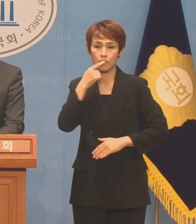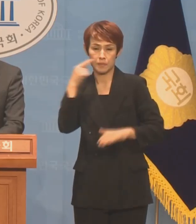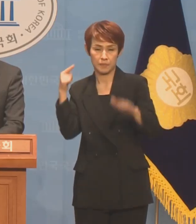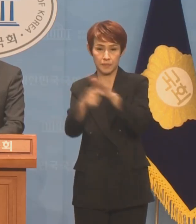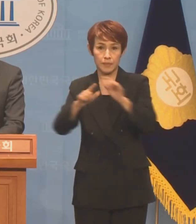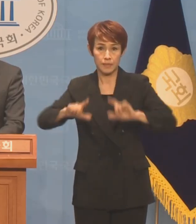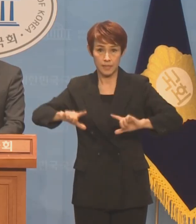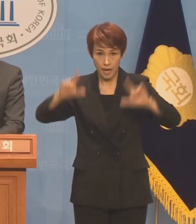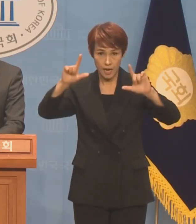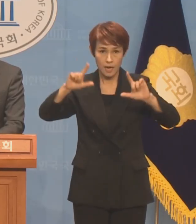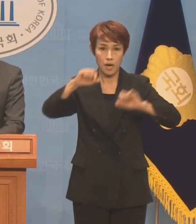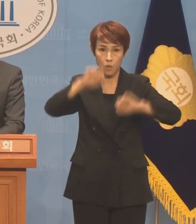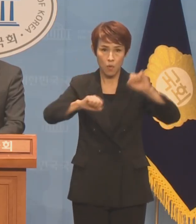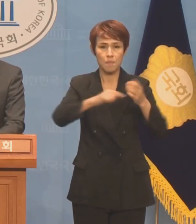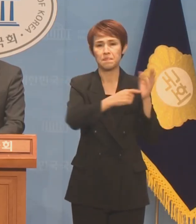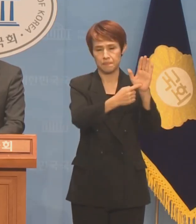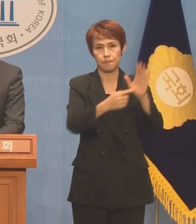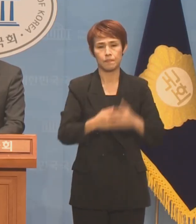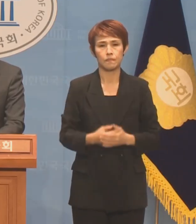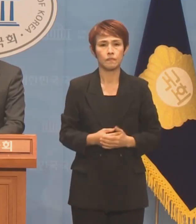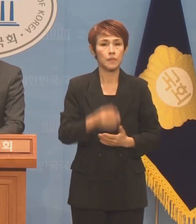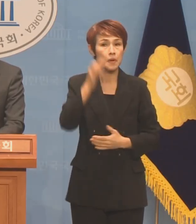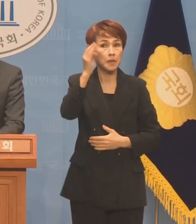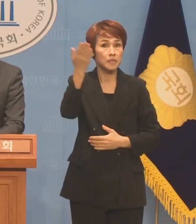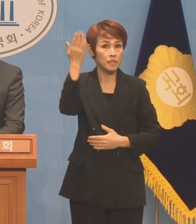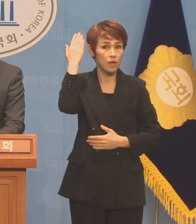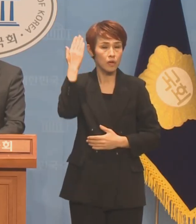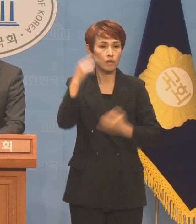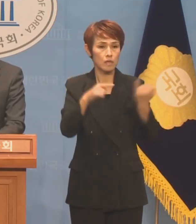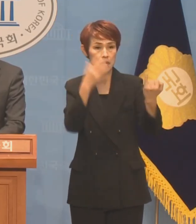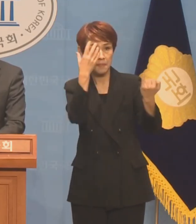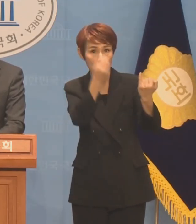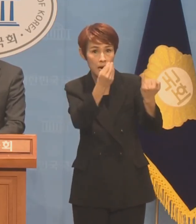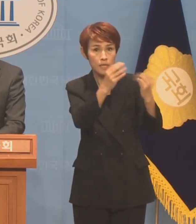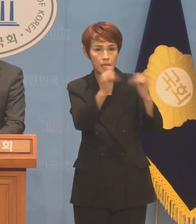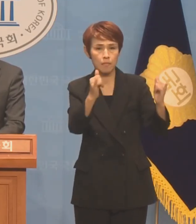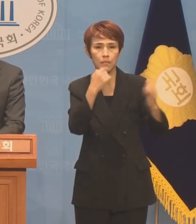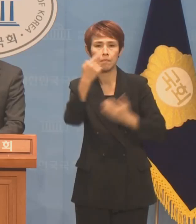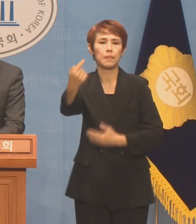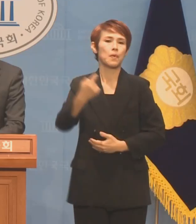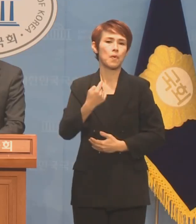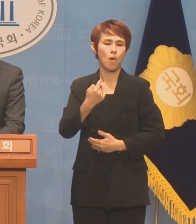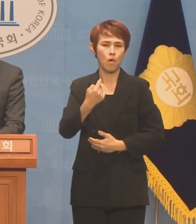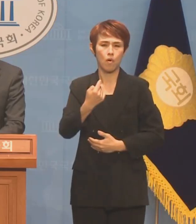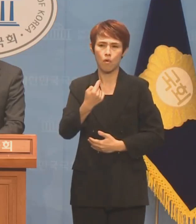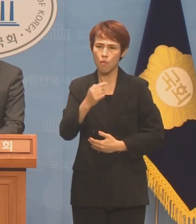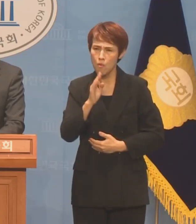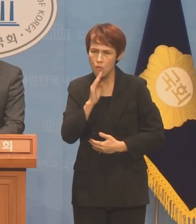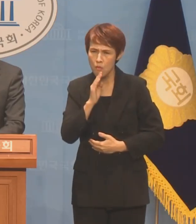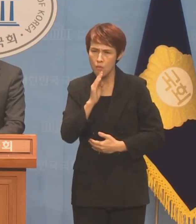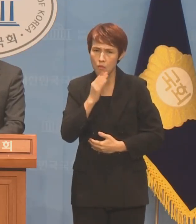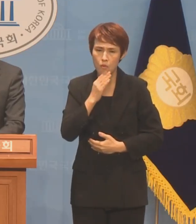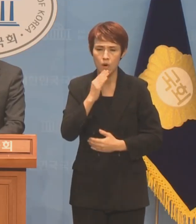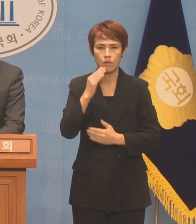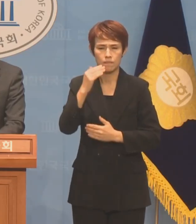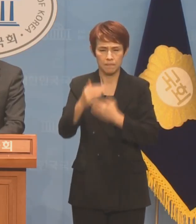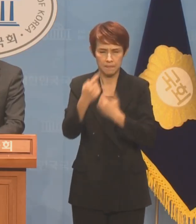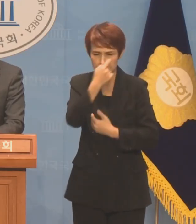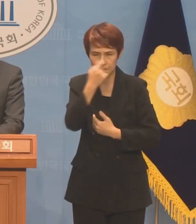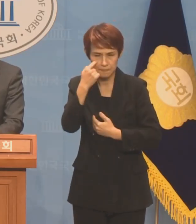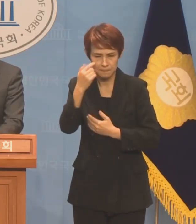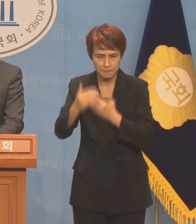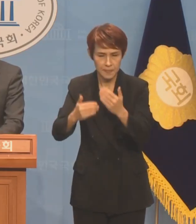공개합니다. 열흘 전 목격자의 제보가 들어왔고 제보의 신빙성을 확인하는 과정을